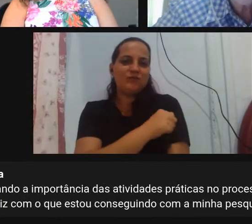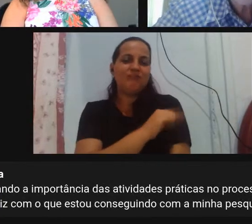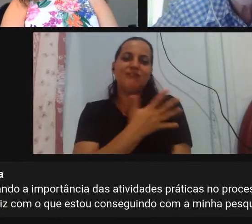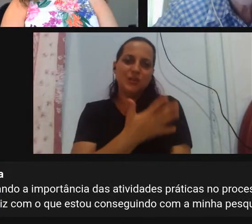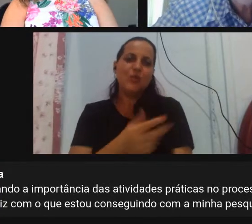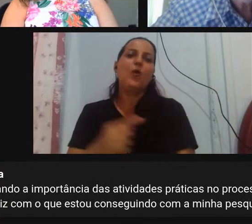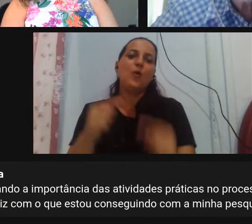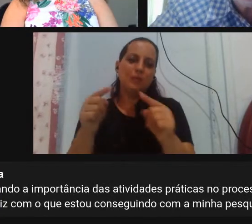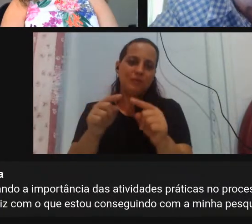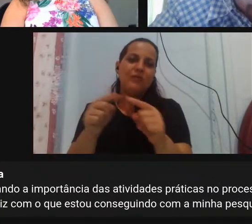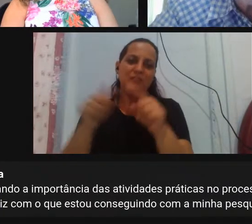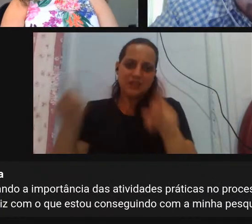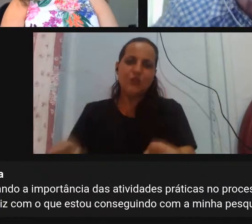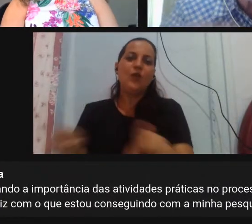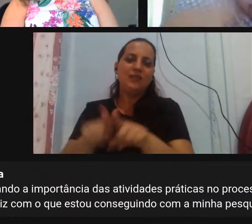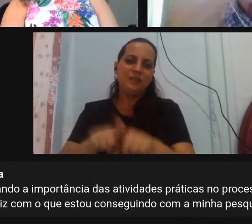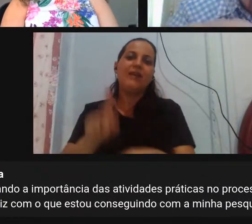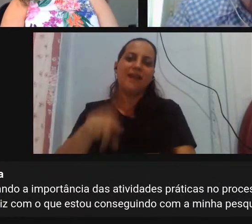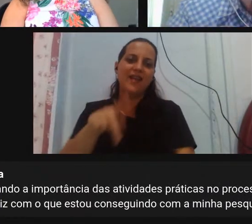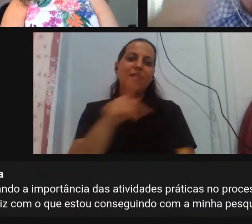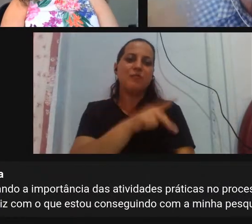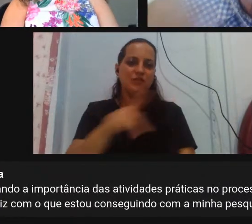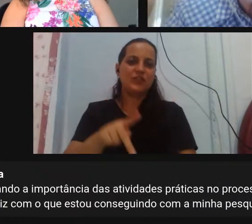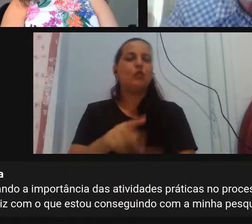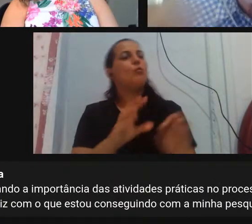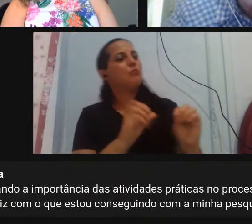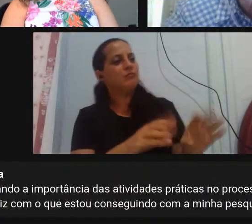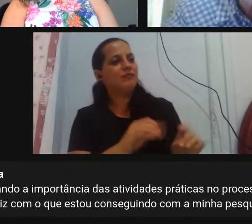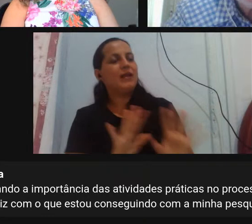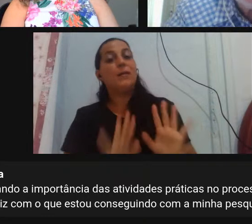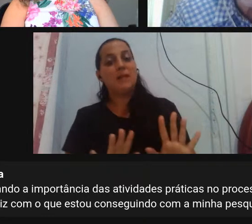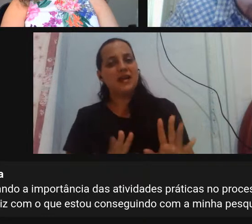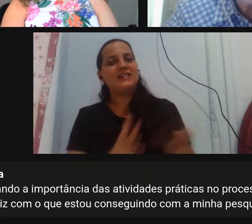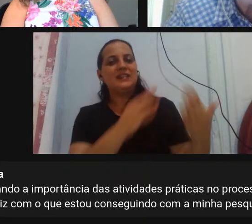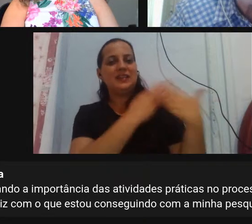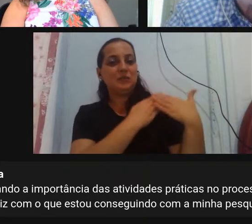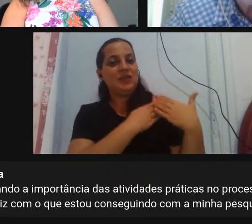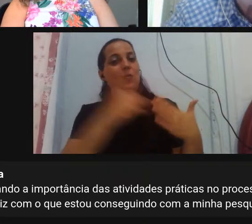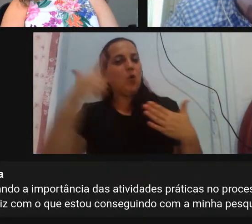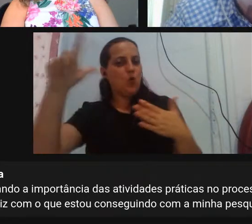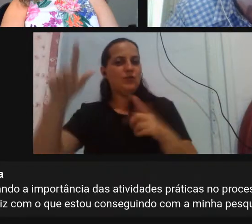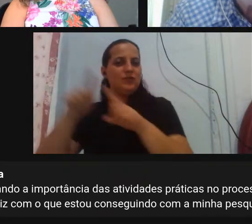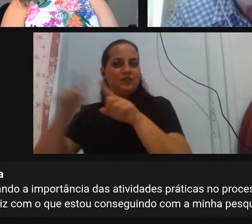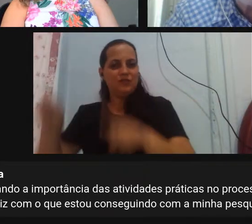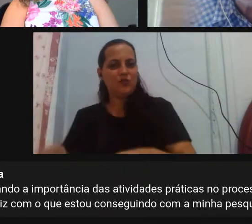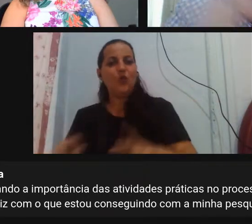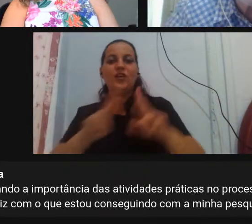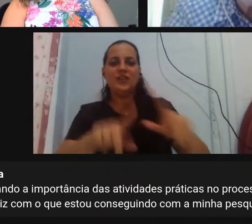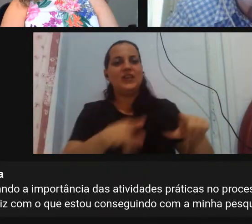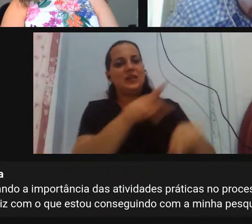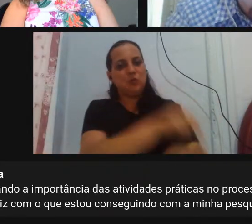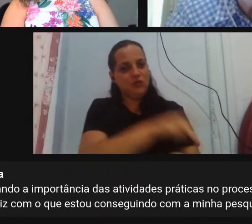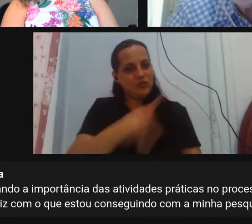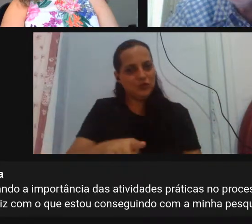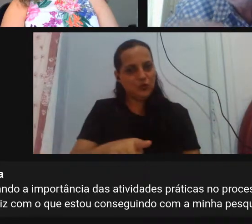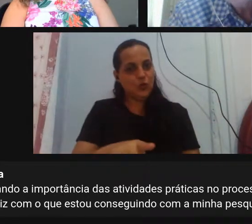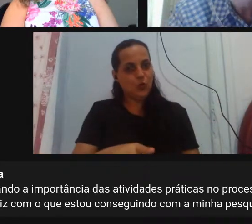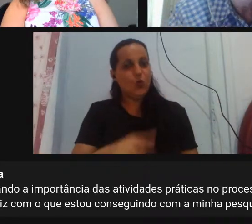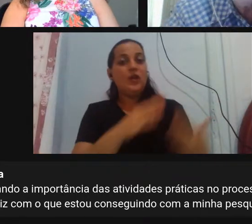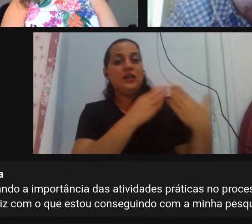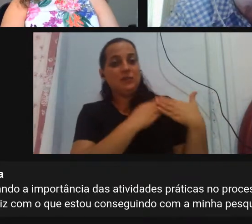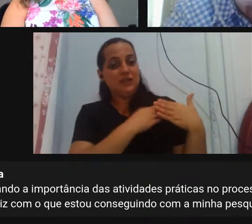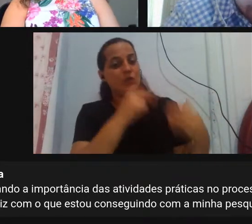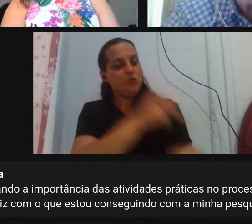educadores. Claro que com tarefas e responsabilidades diferentes. A tarefa do docente é uma,